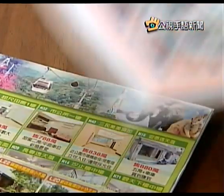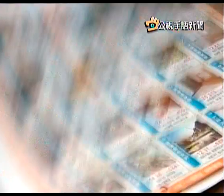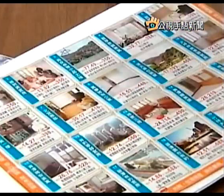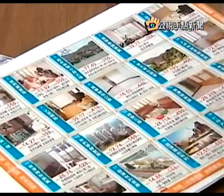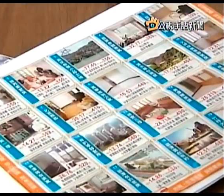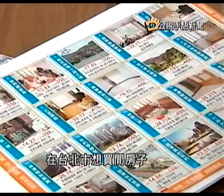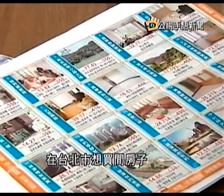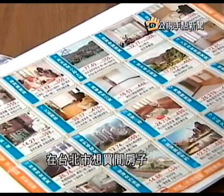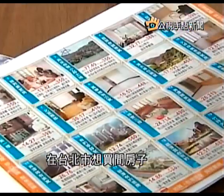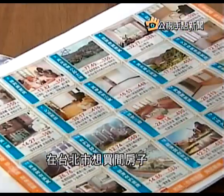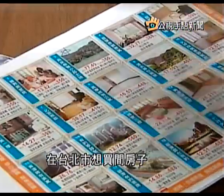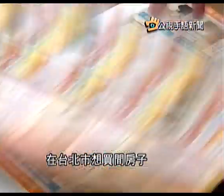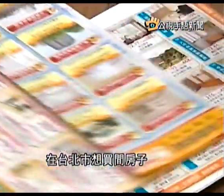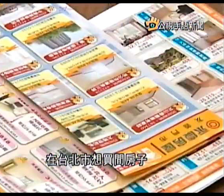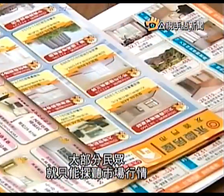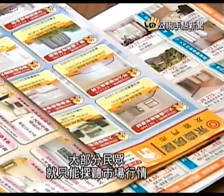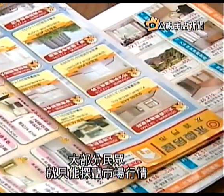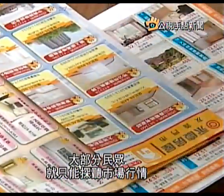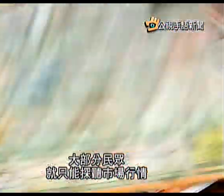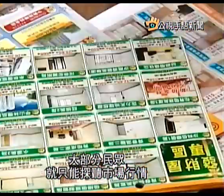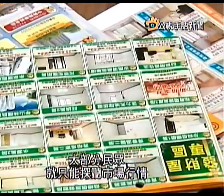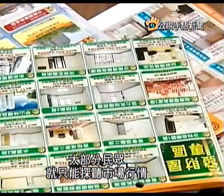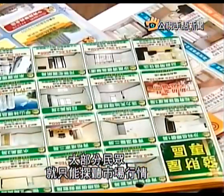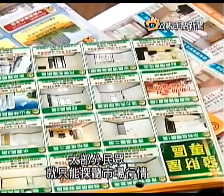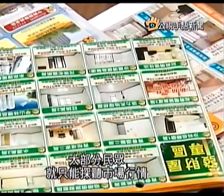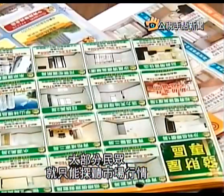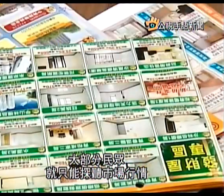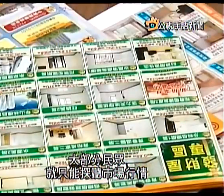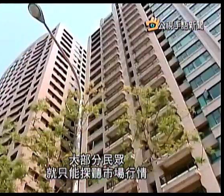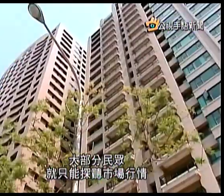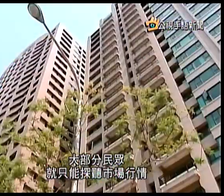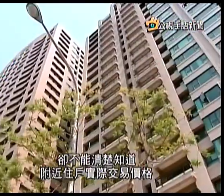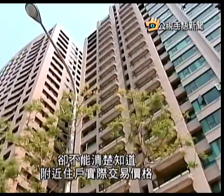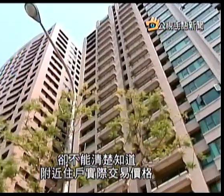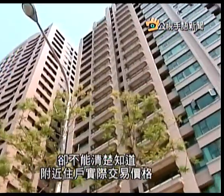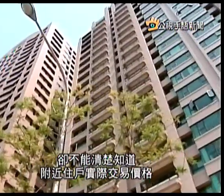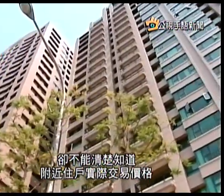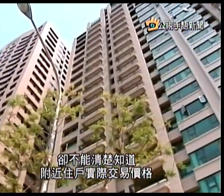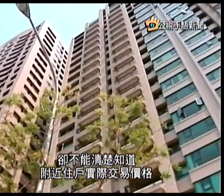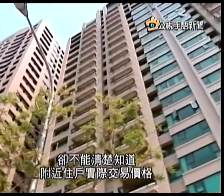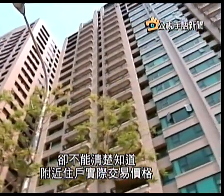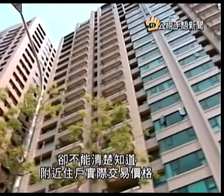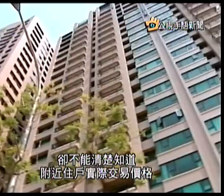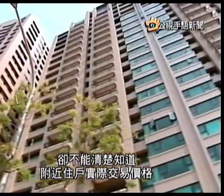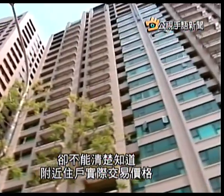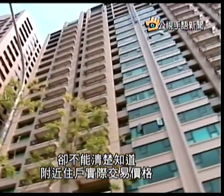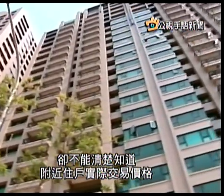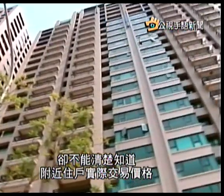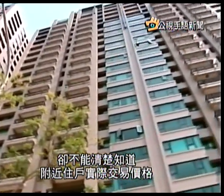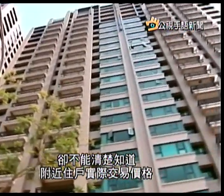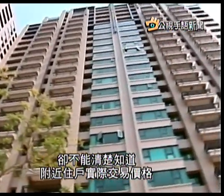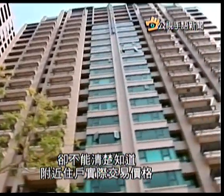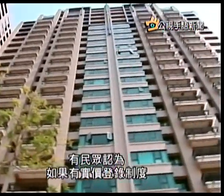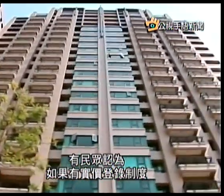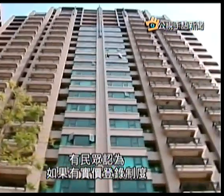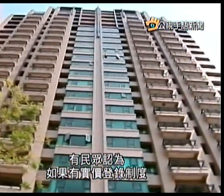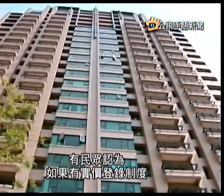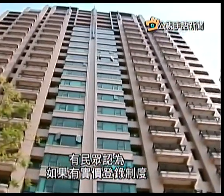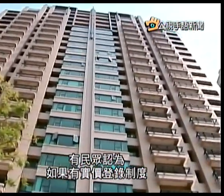在台北市想买间房子，大部分民众就只能探听市场行情，却不能清楚知道附近住户实际交易价格。有民众认为，如果有实